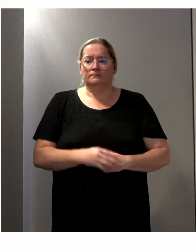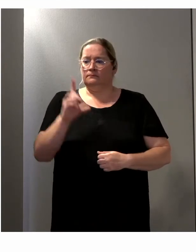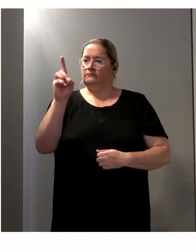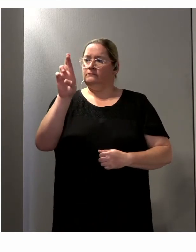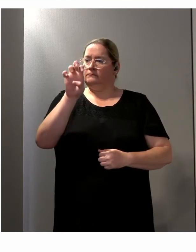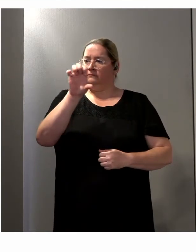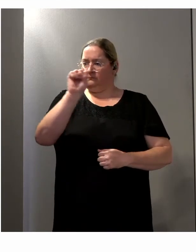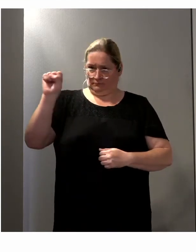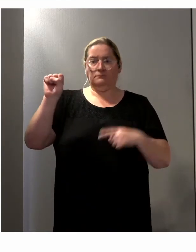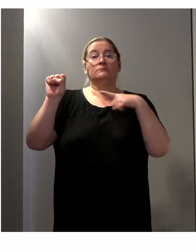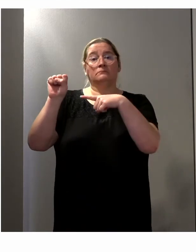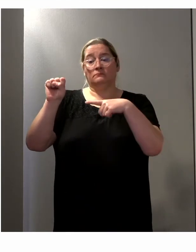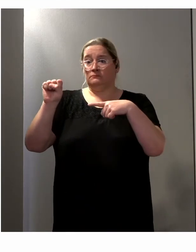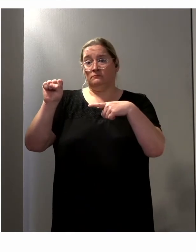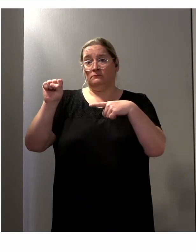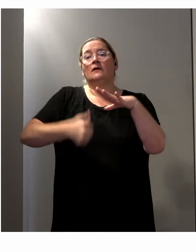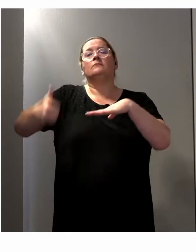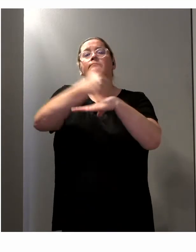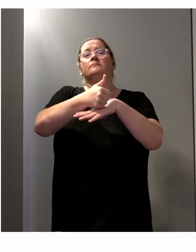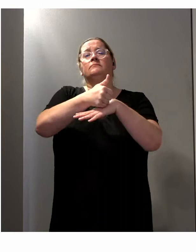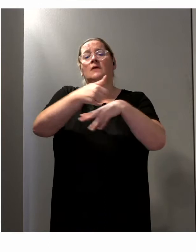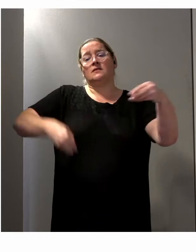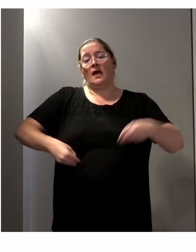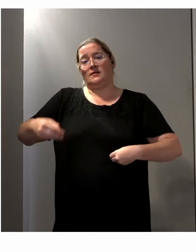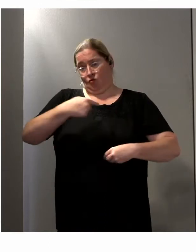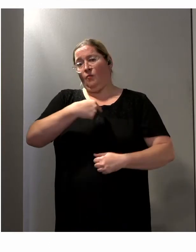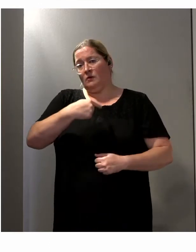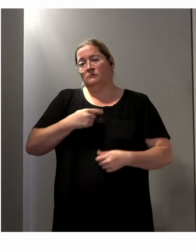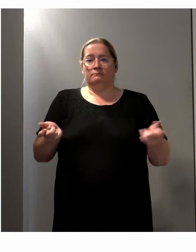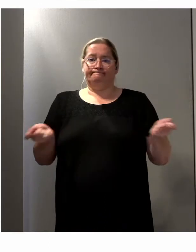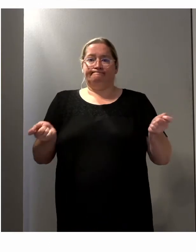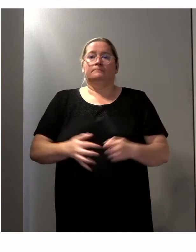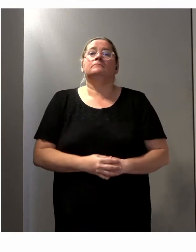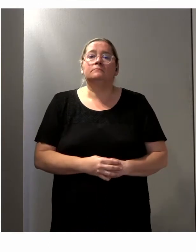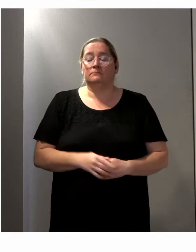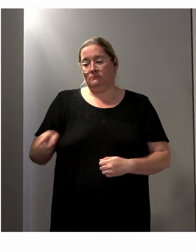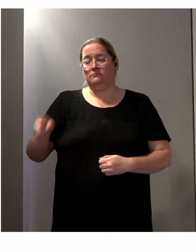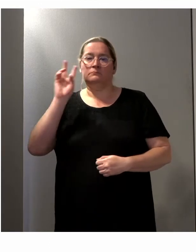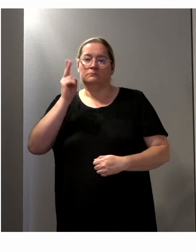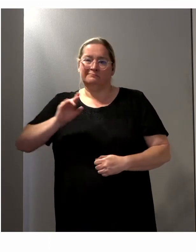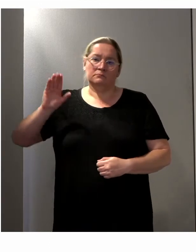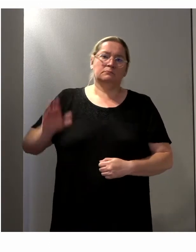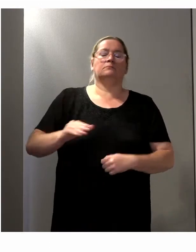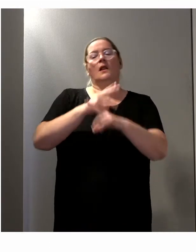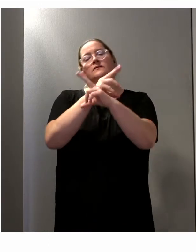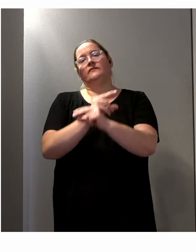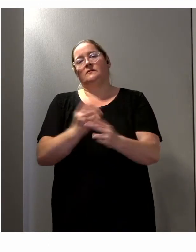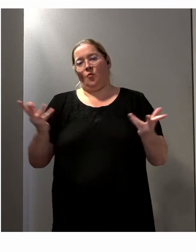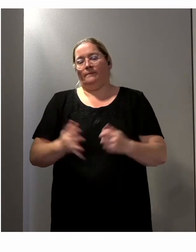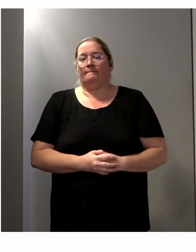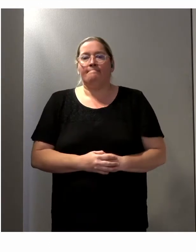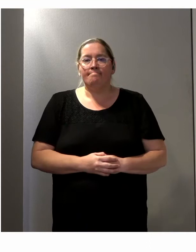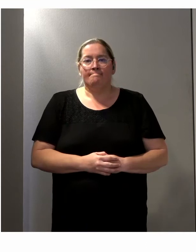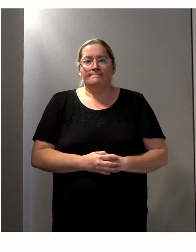L'adresse, donc la direction que je dirige, a l'habitude en général de privilégier, là encore, une définition qui consiste à